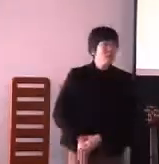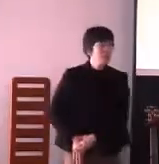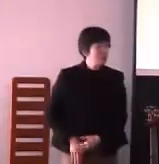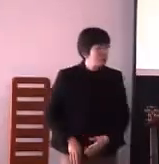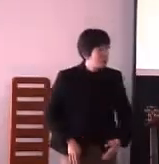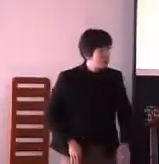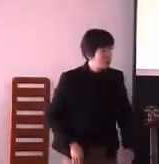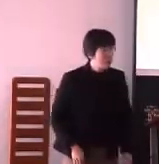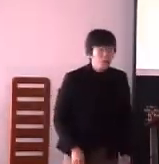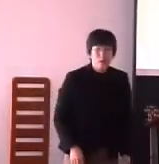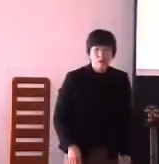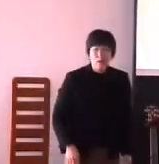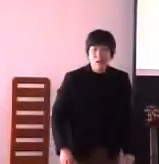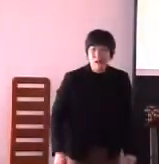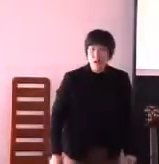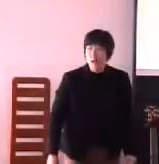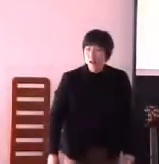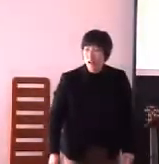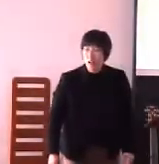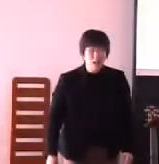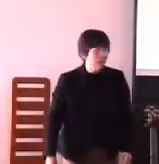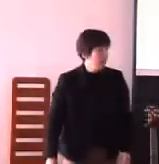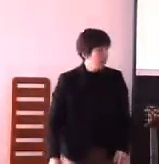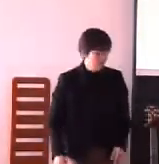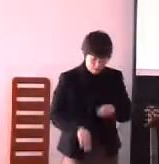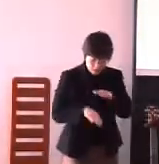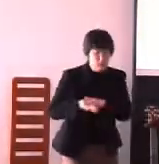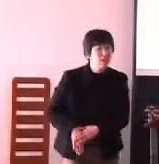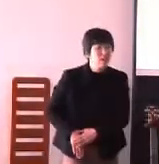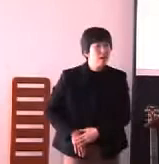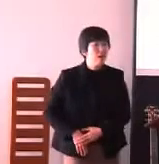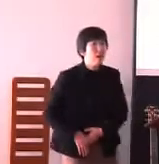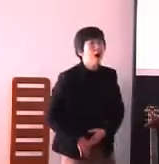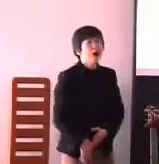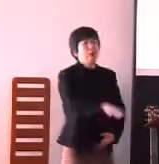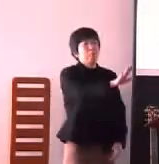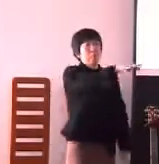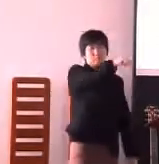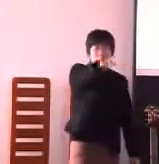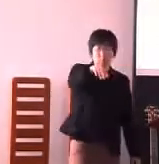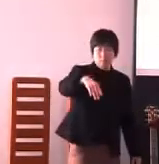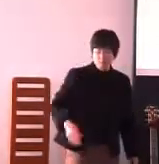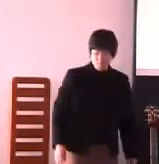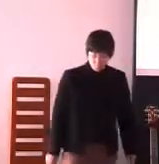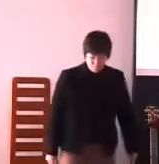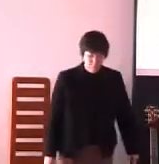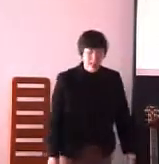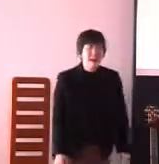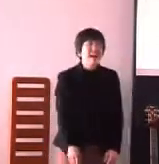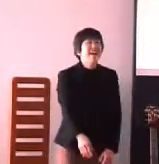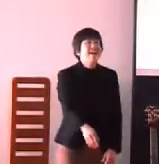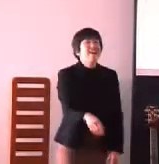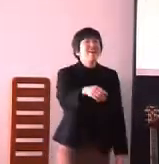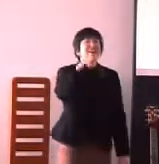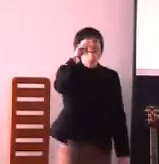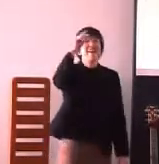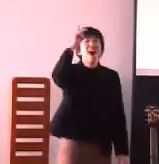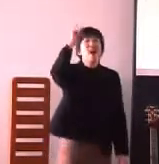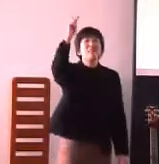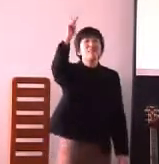けれども止めた、もうやめて、もう新たに神様は、私